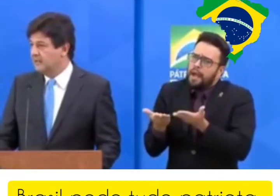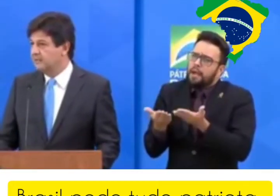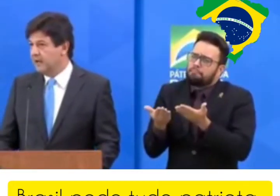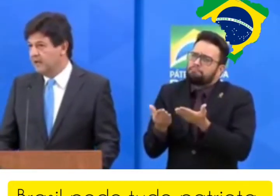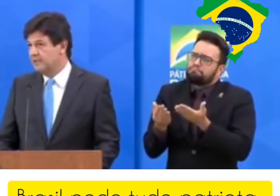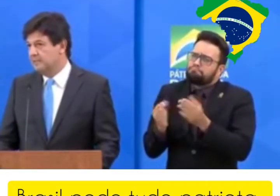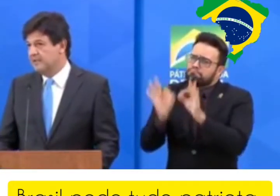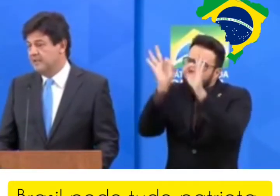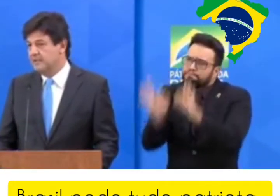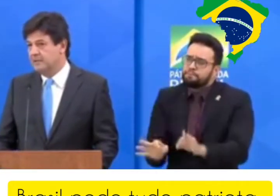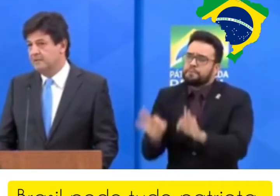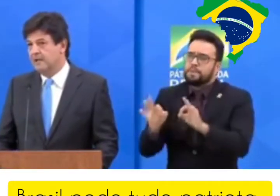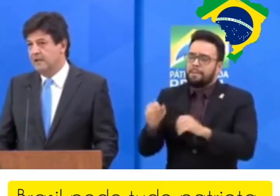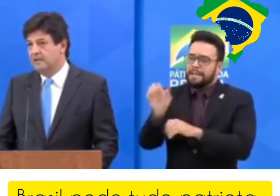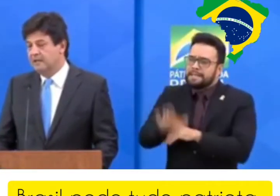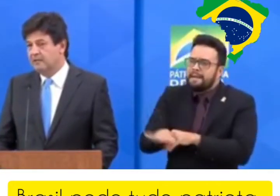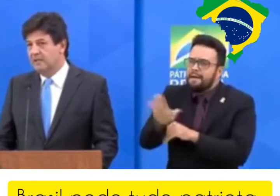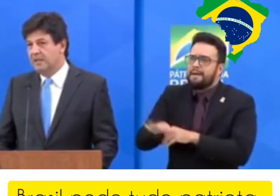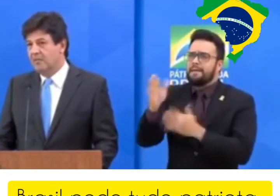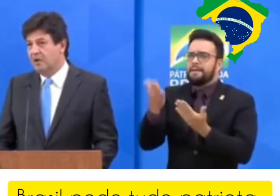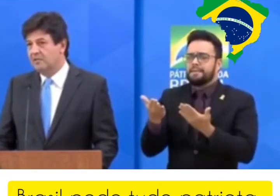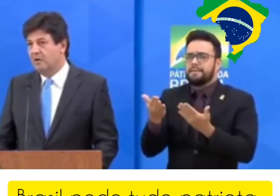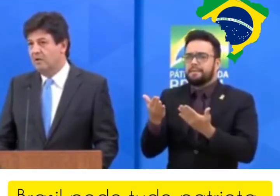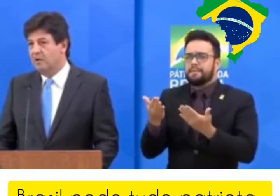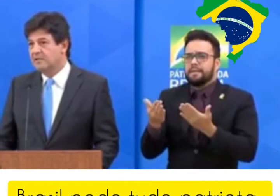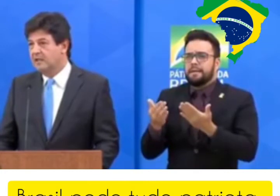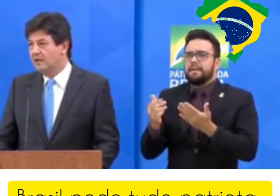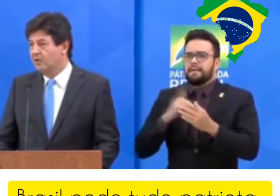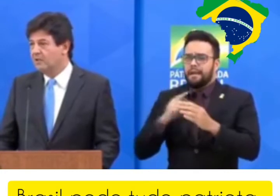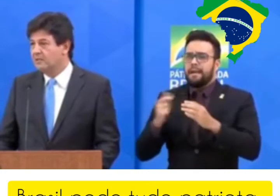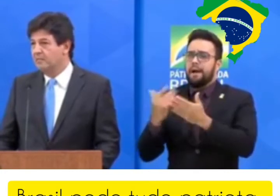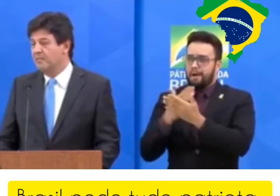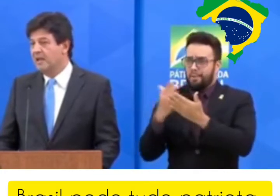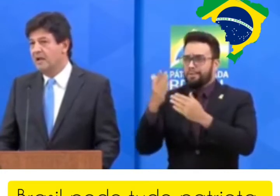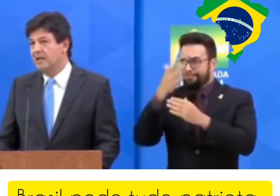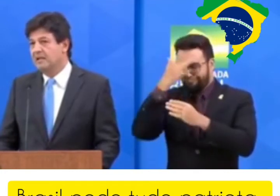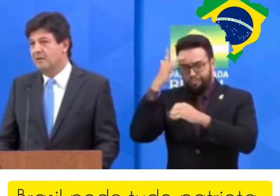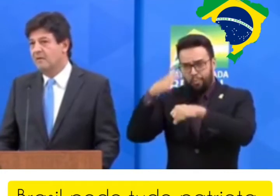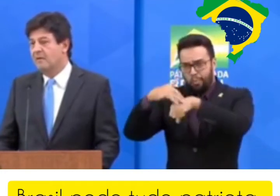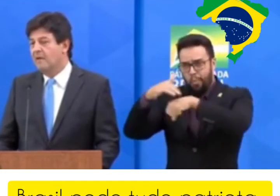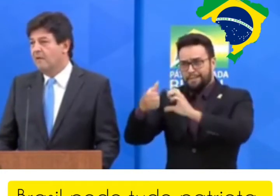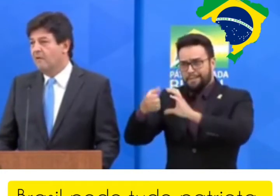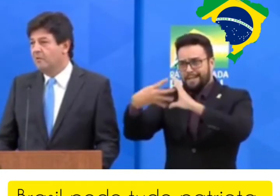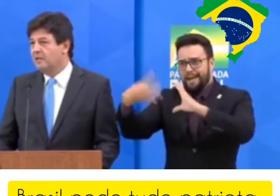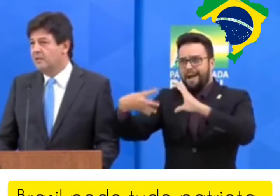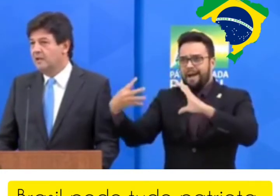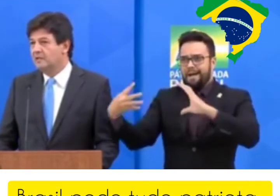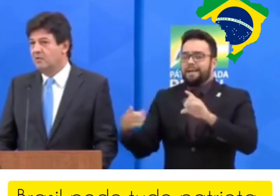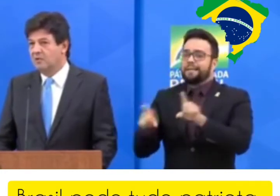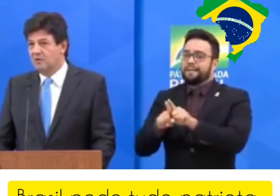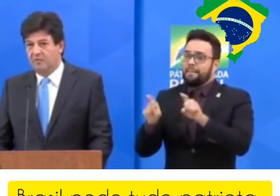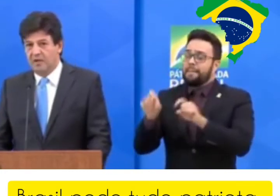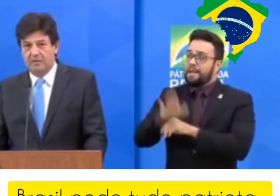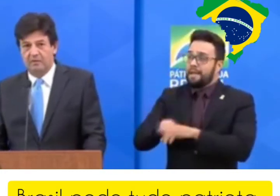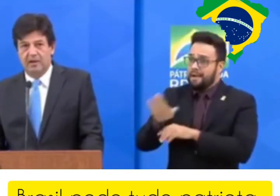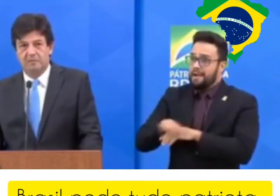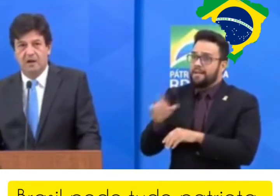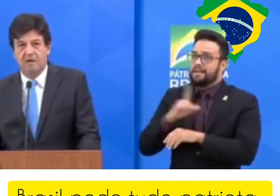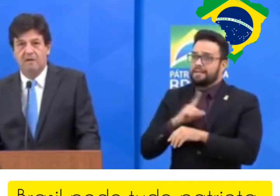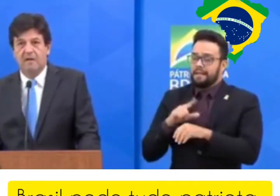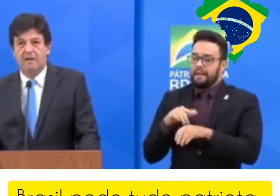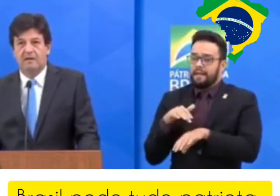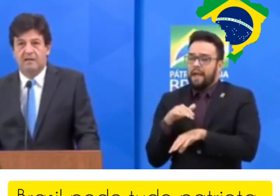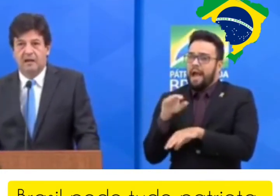essas crianças, para esses pacientinhos, tanto da epidermólise bolhosa, que ganhou nossa primeira redação, como das crianças com atrofia